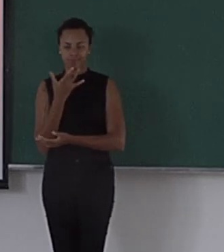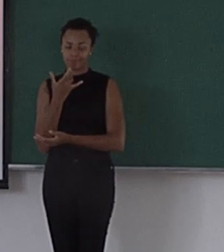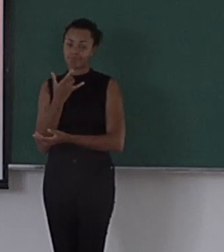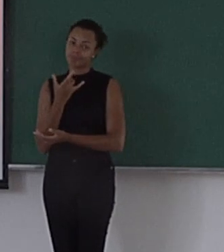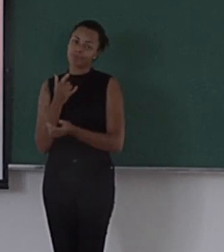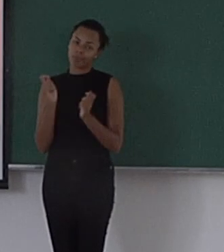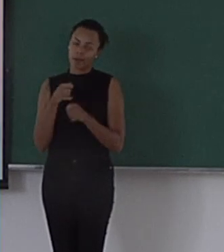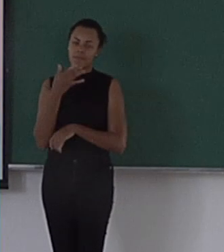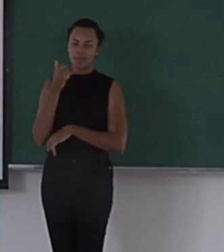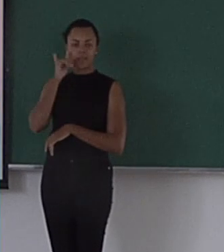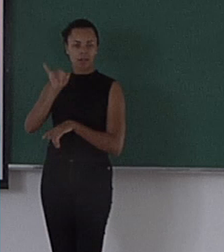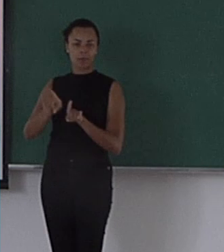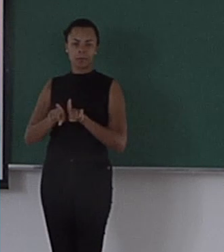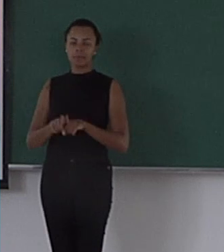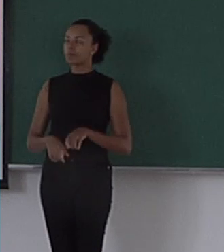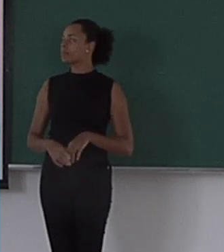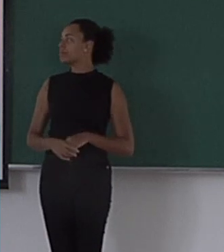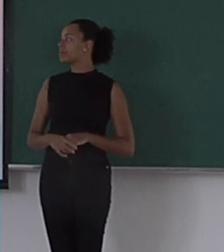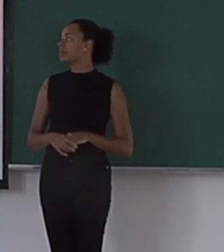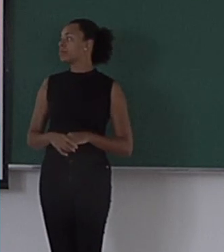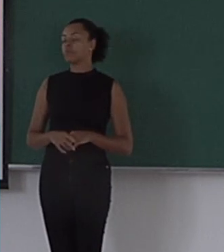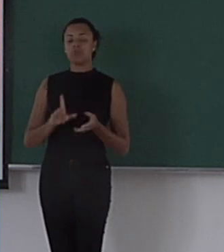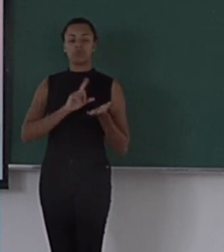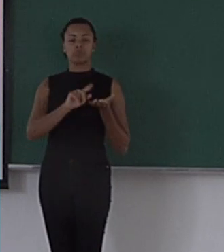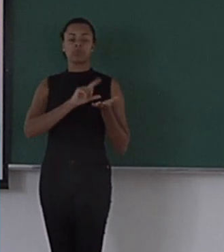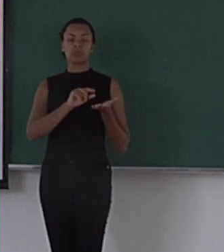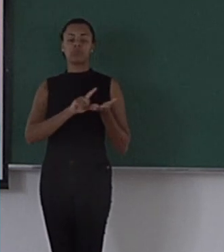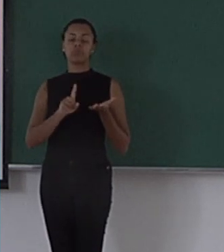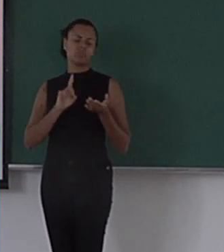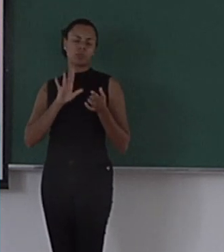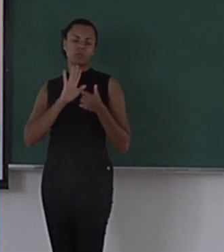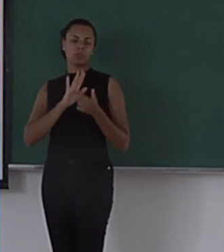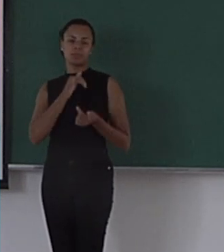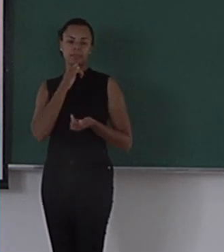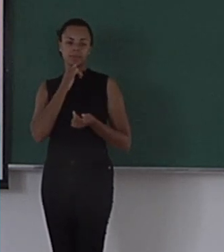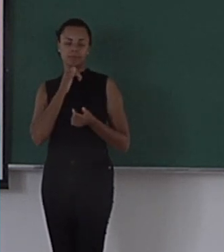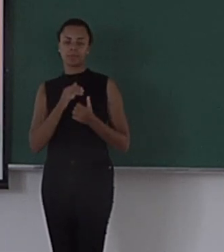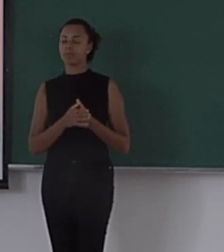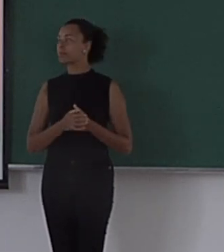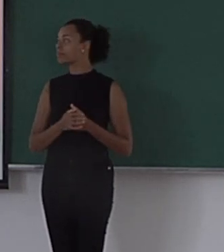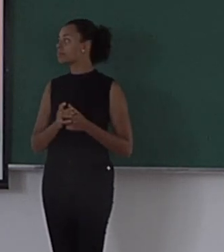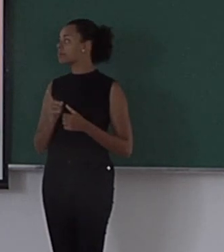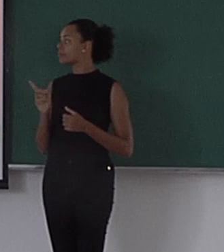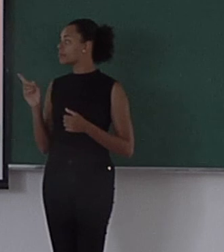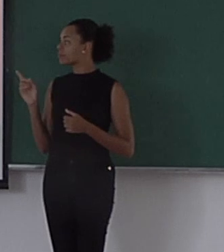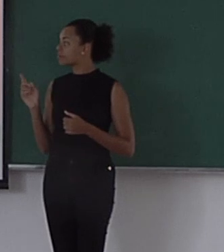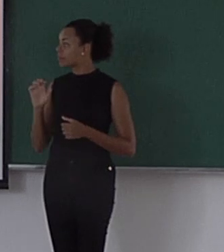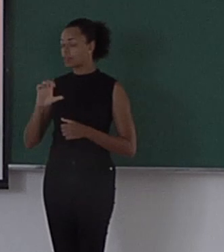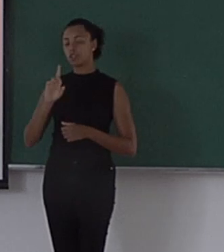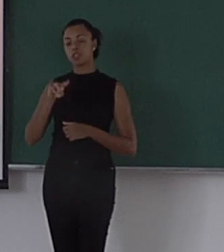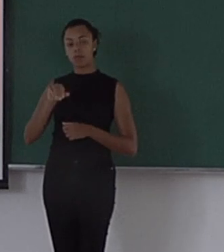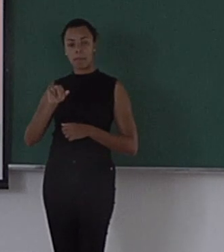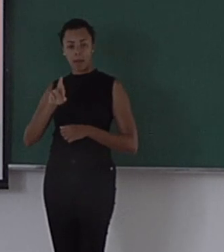fácil de evitar. Isso daqui são algumas produções científicas nossas, que eu trouxe só para ilustrar. Esse indivíduo, Edmar Maciel, é